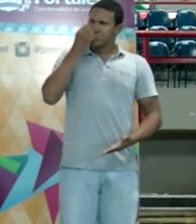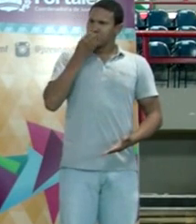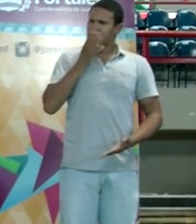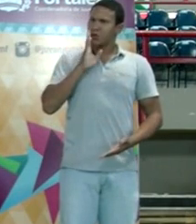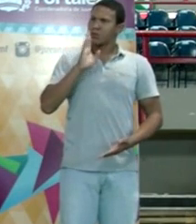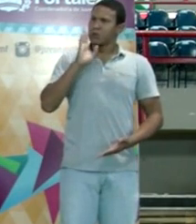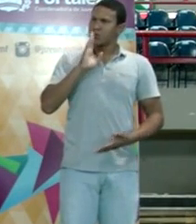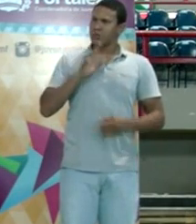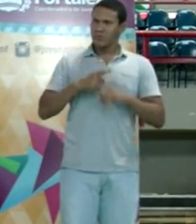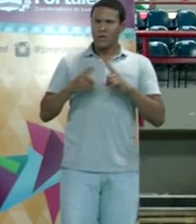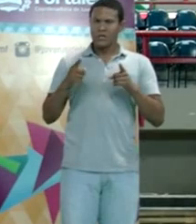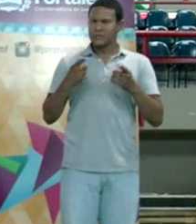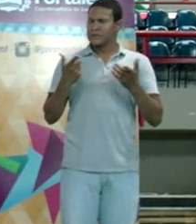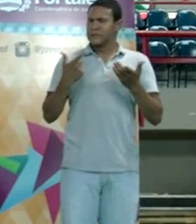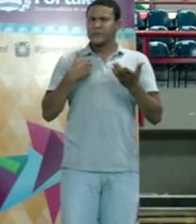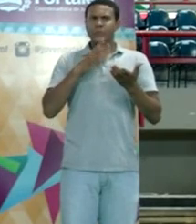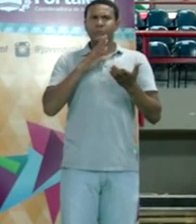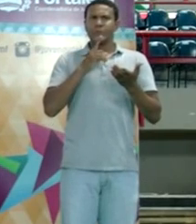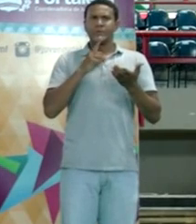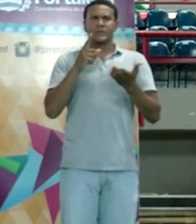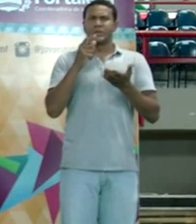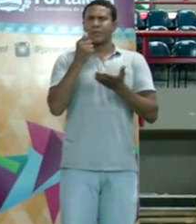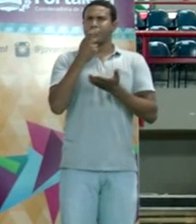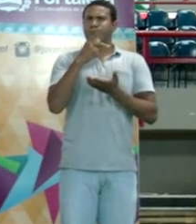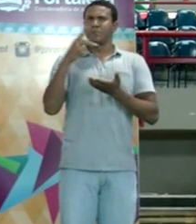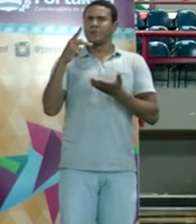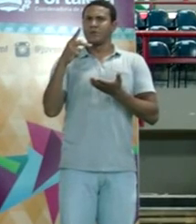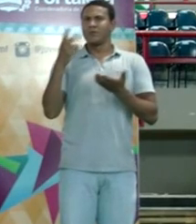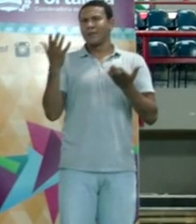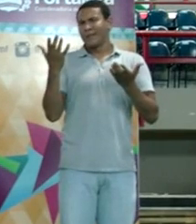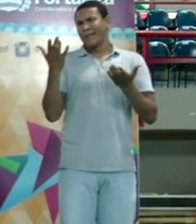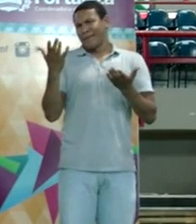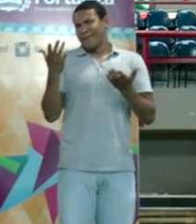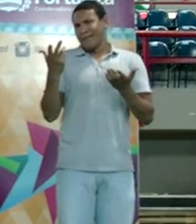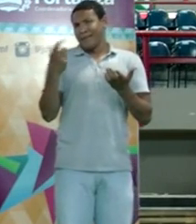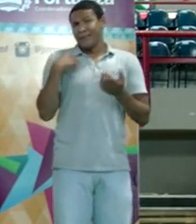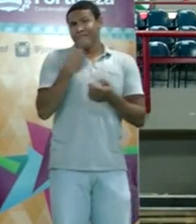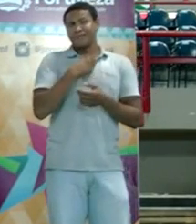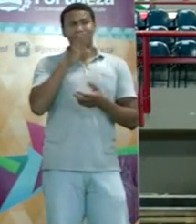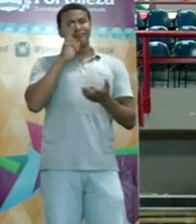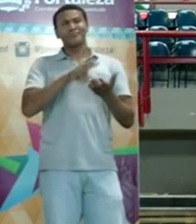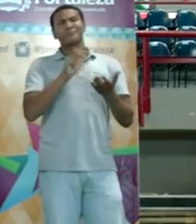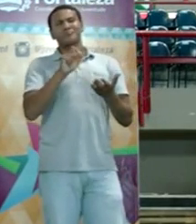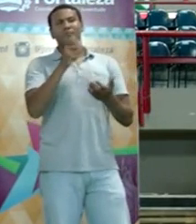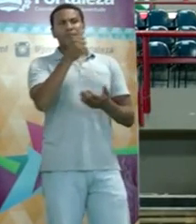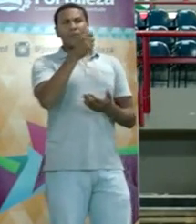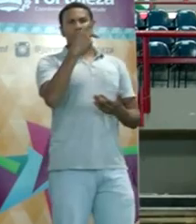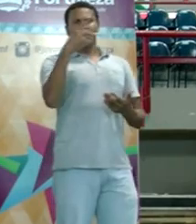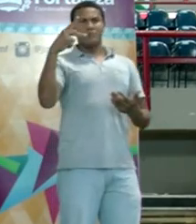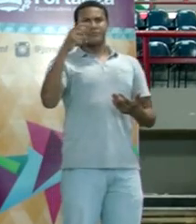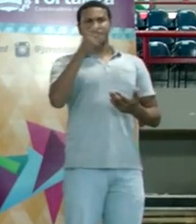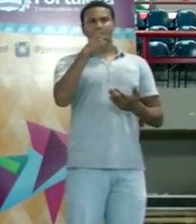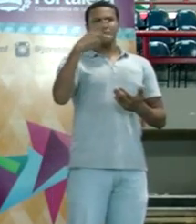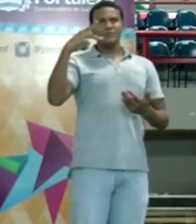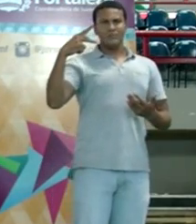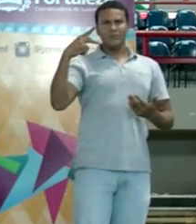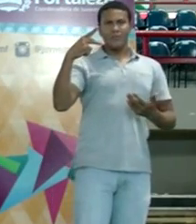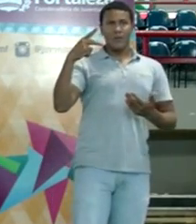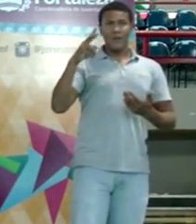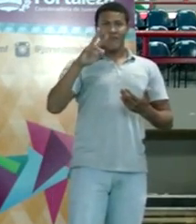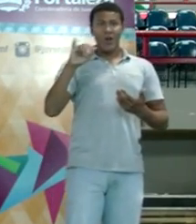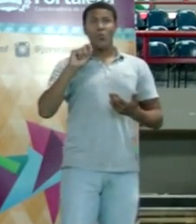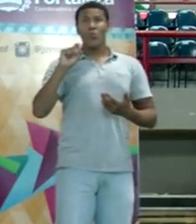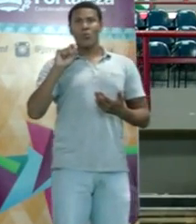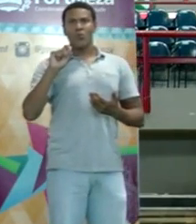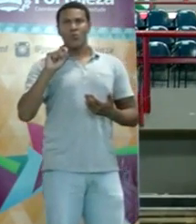certo? Mas, assim, a gente tem que visualizar que os aplicativos, eles muitas vezes vão atingir um